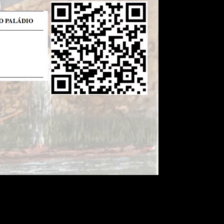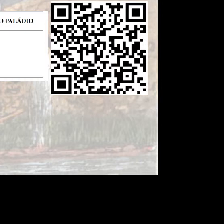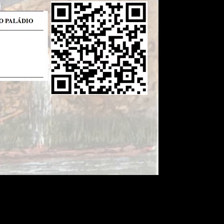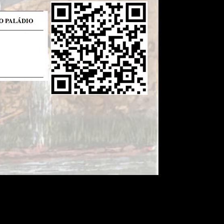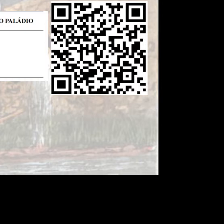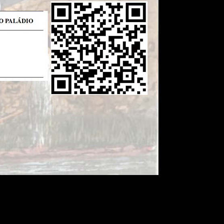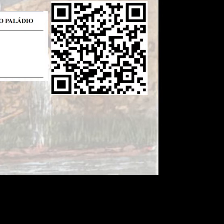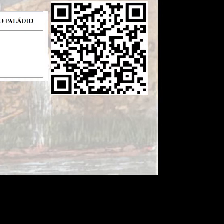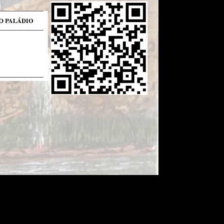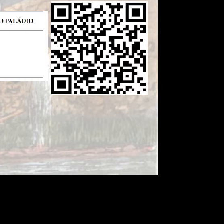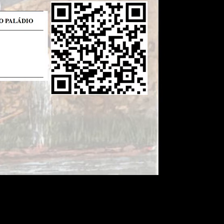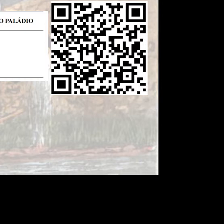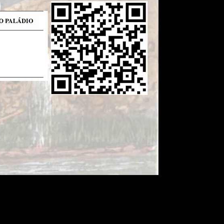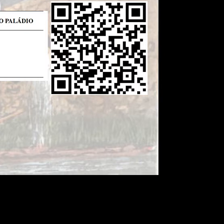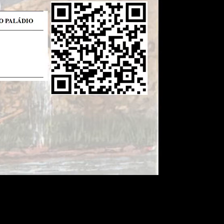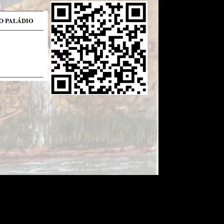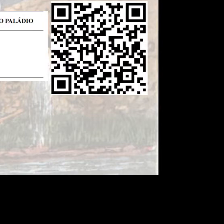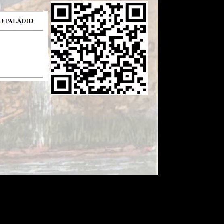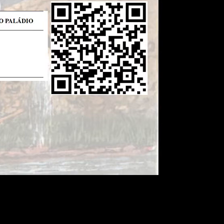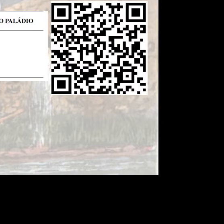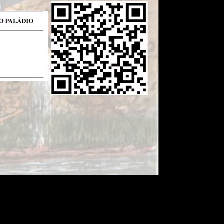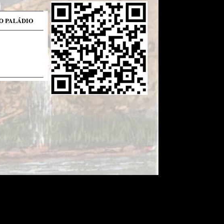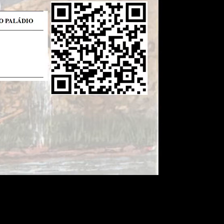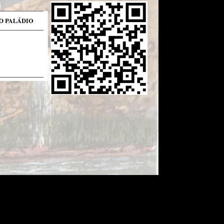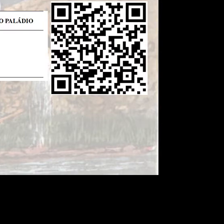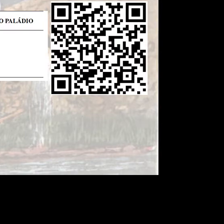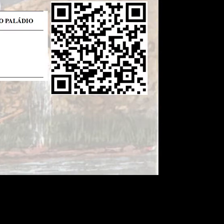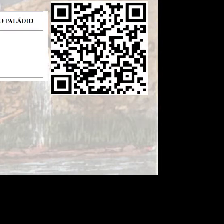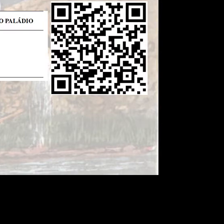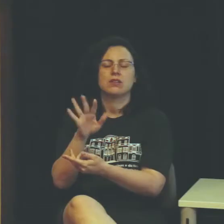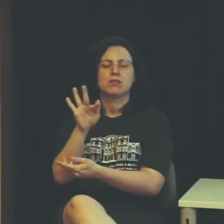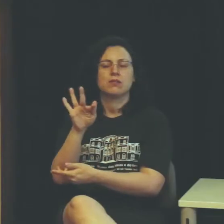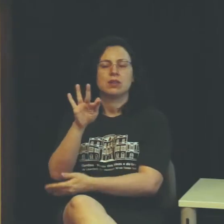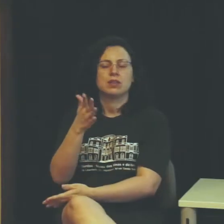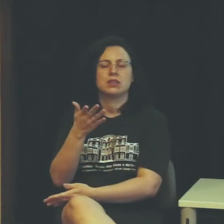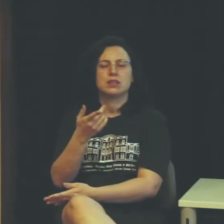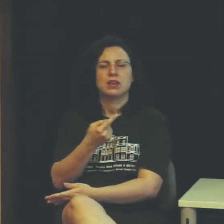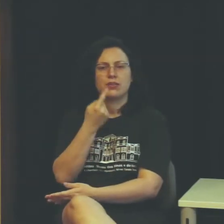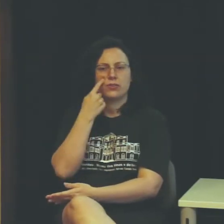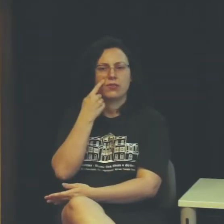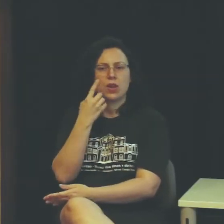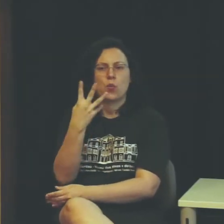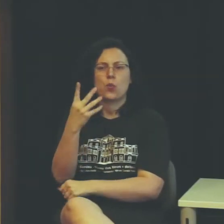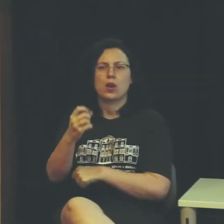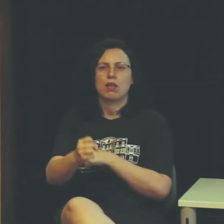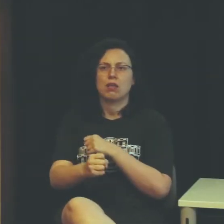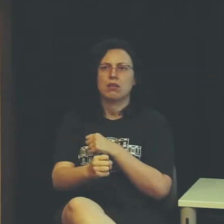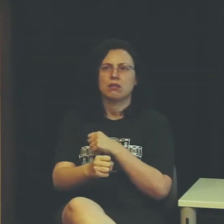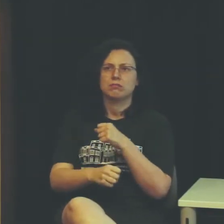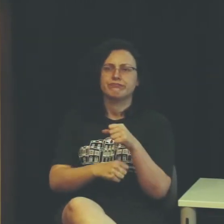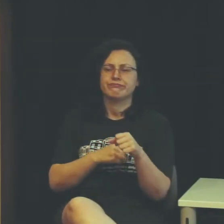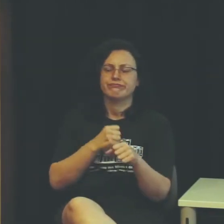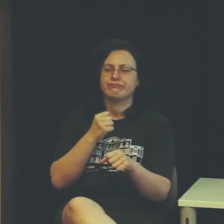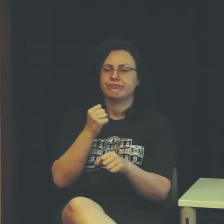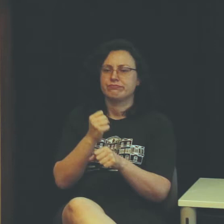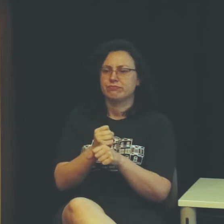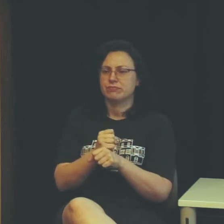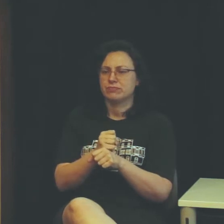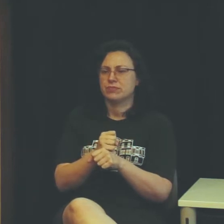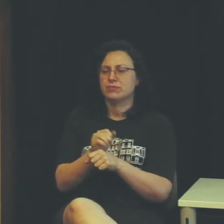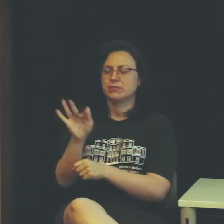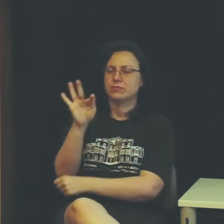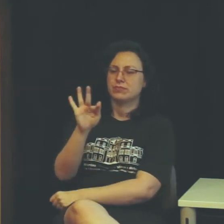aula, mas caso não tenha, né, vocês, por exemplo, estão na graduação agora, vocês vão encarar esses 4, 5 anos de graduação, né, foi o